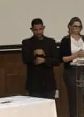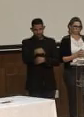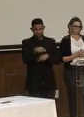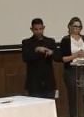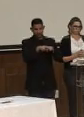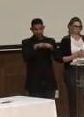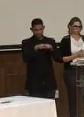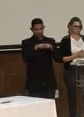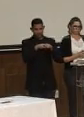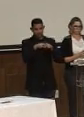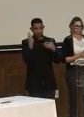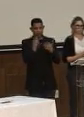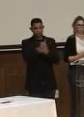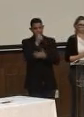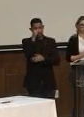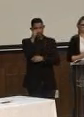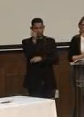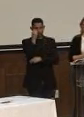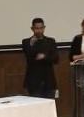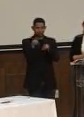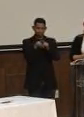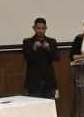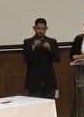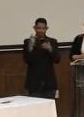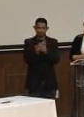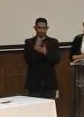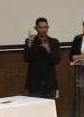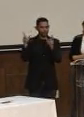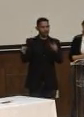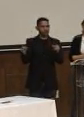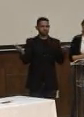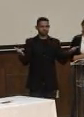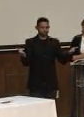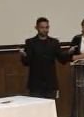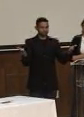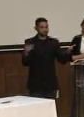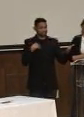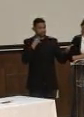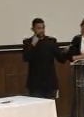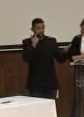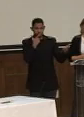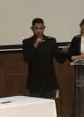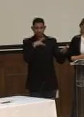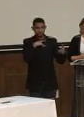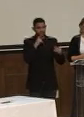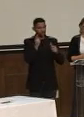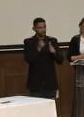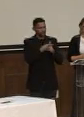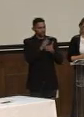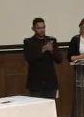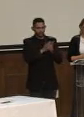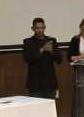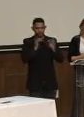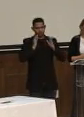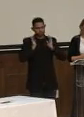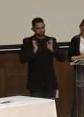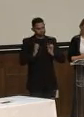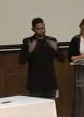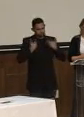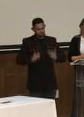questões até eleitorais, mas que eu sei que não devo nada, sou absolutamente inocente. A minha